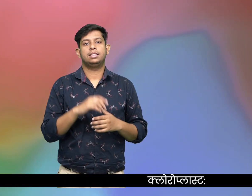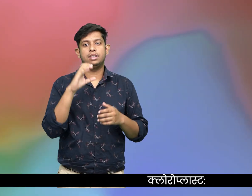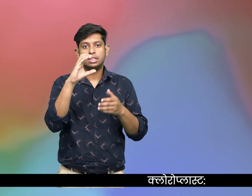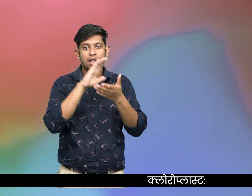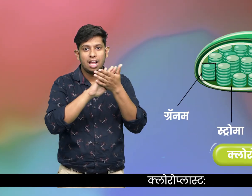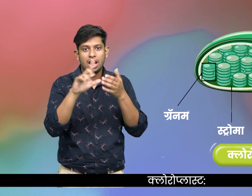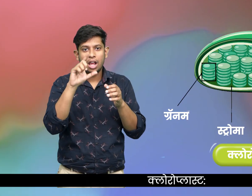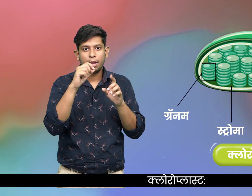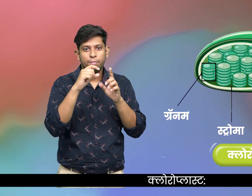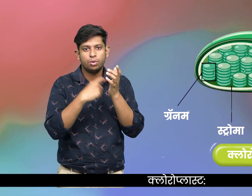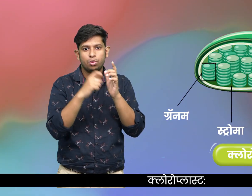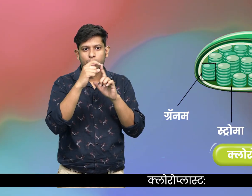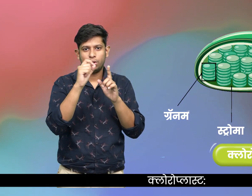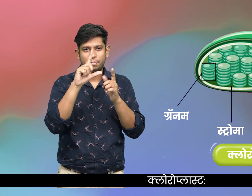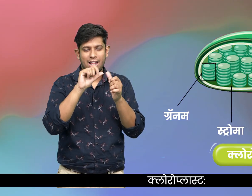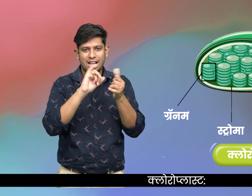तिसरं, क्लोरोप्लास्ट